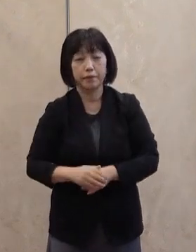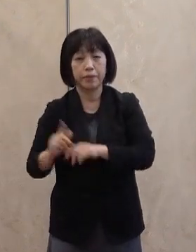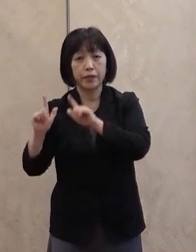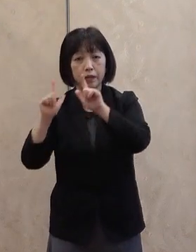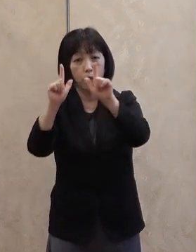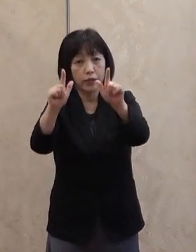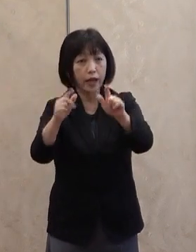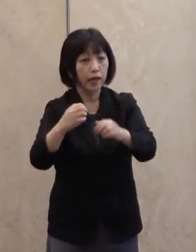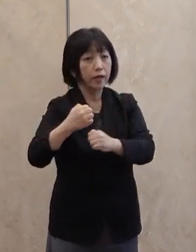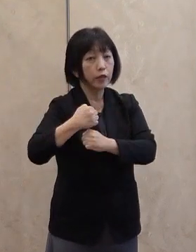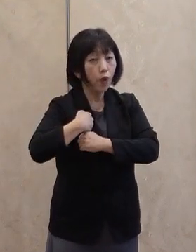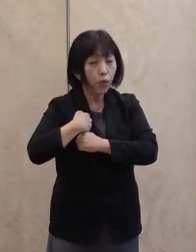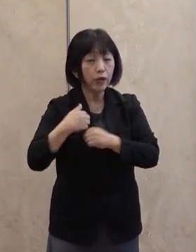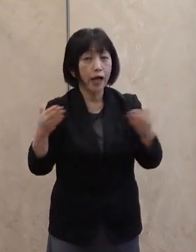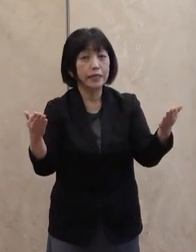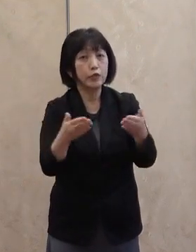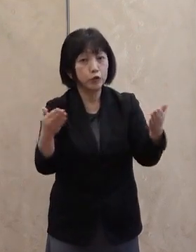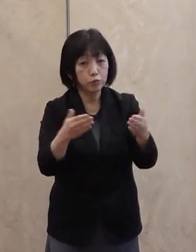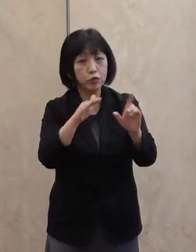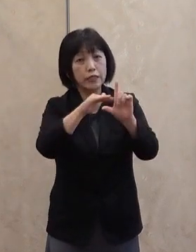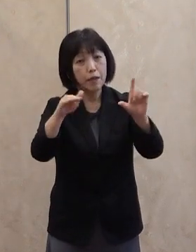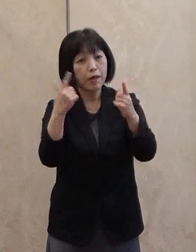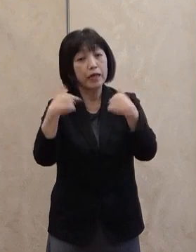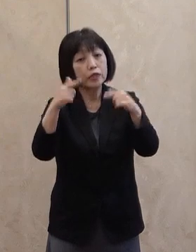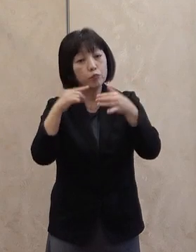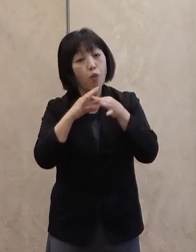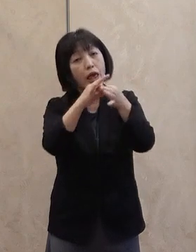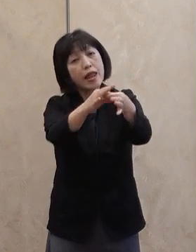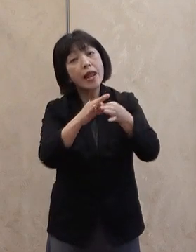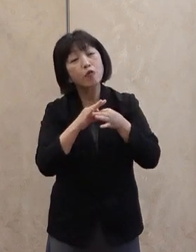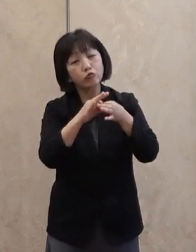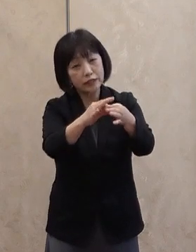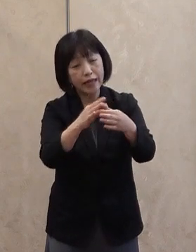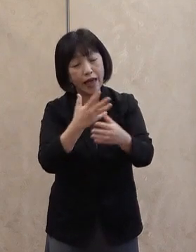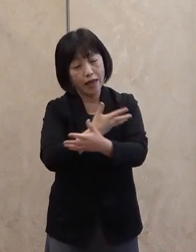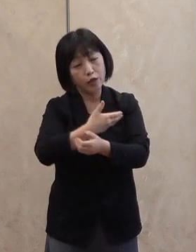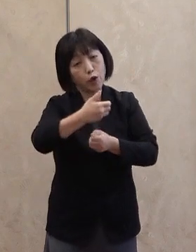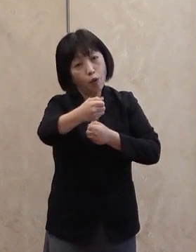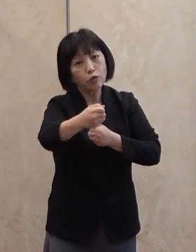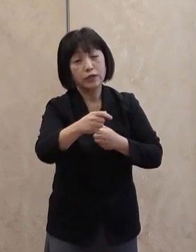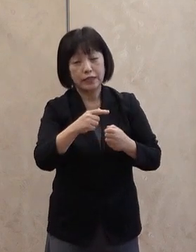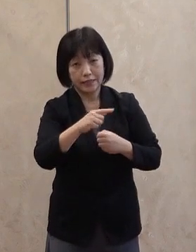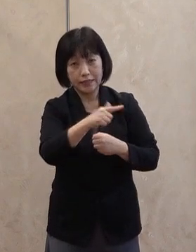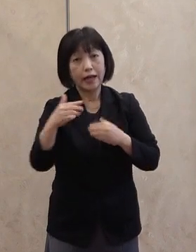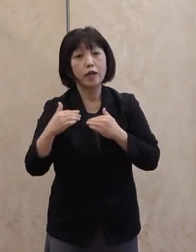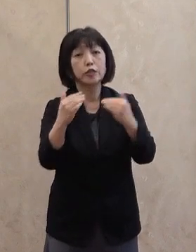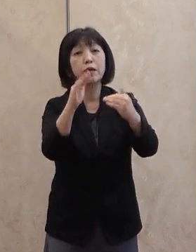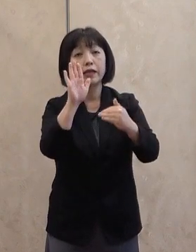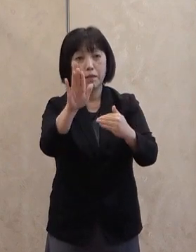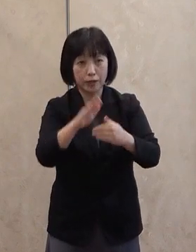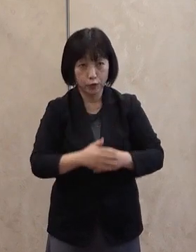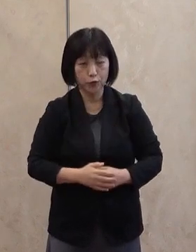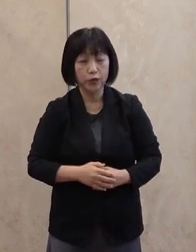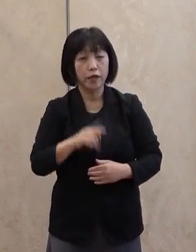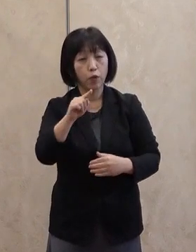兵庫県とは実務レベルで常に連絡を取り立って共有しているところでもあります。もうこれ